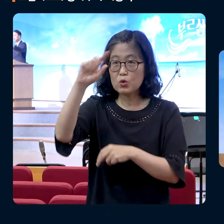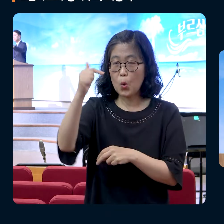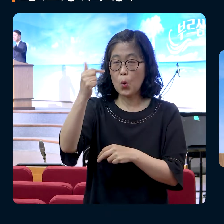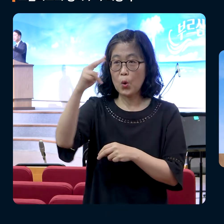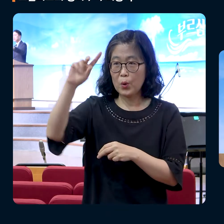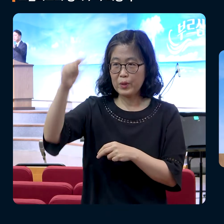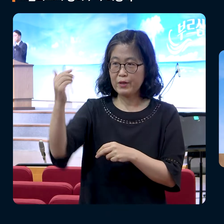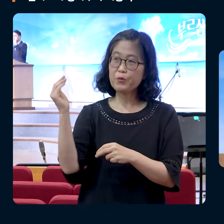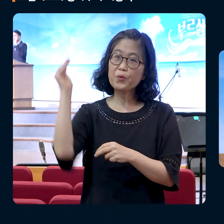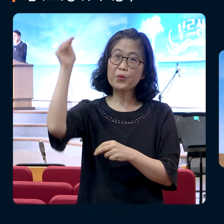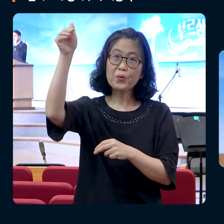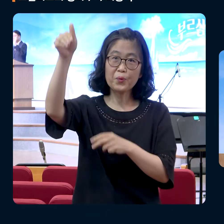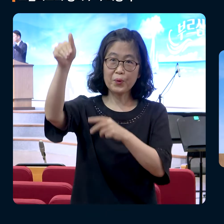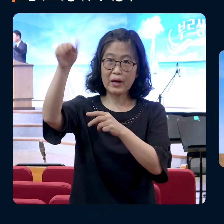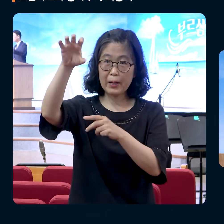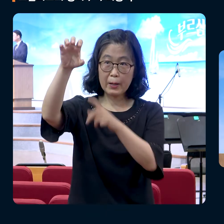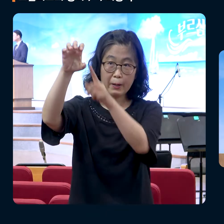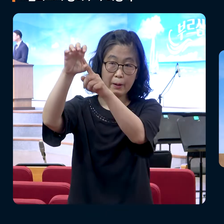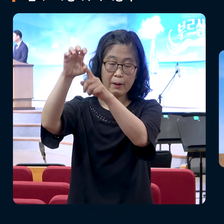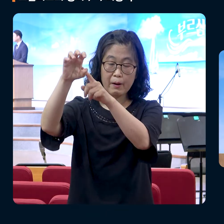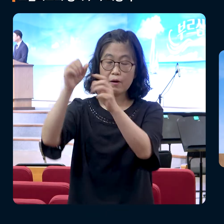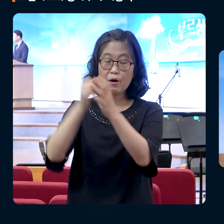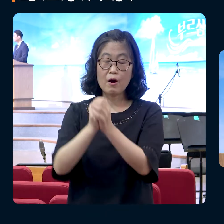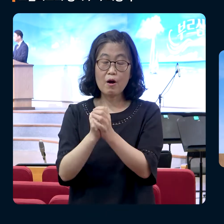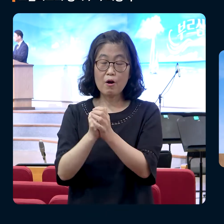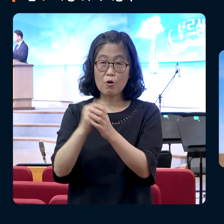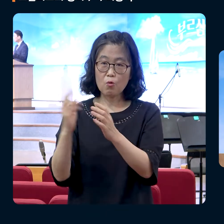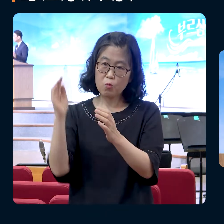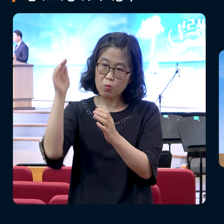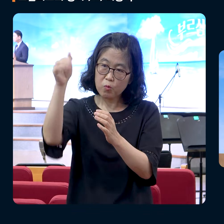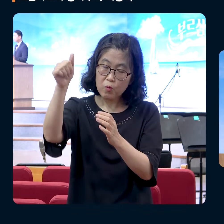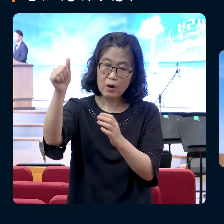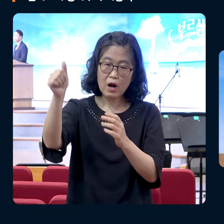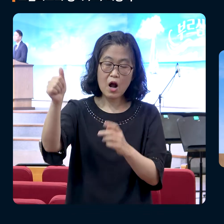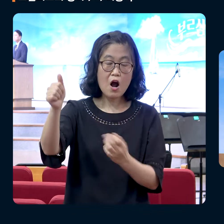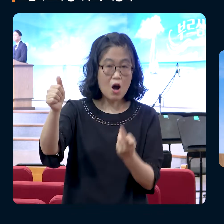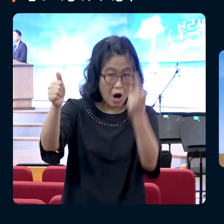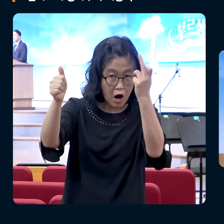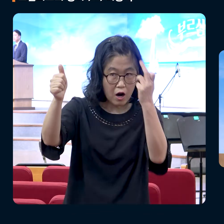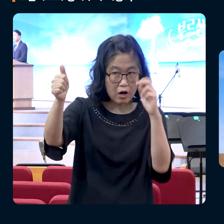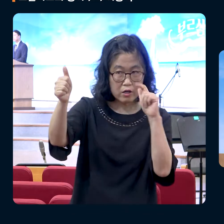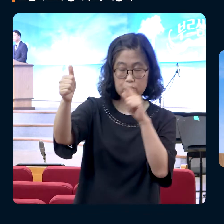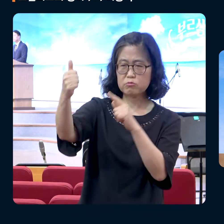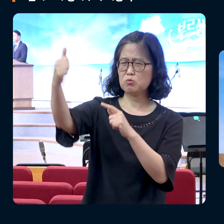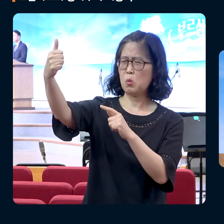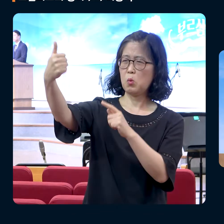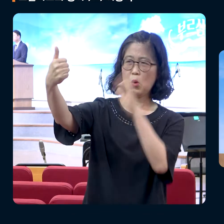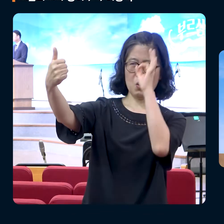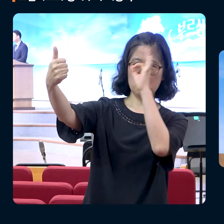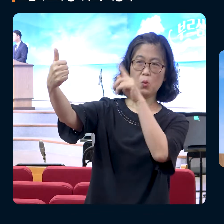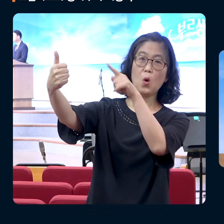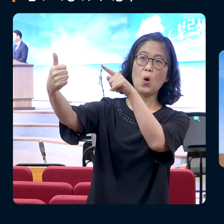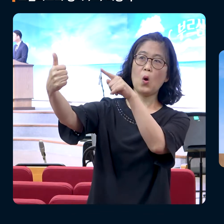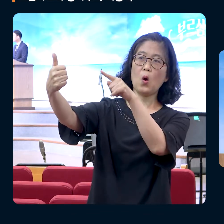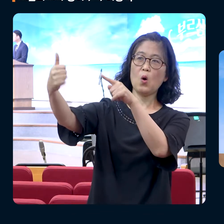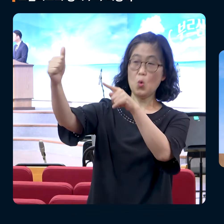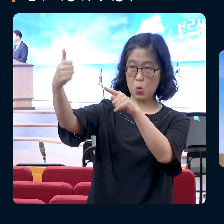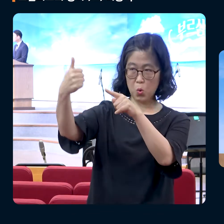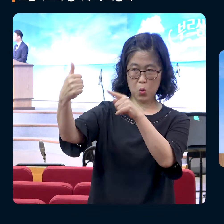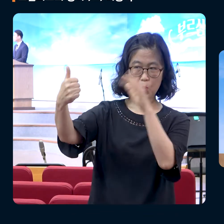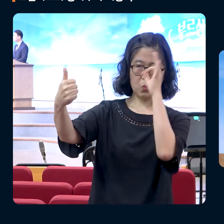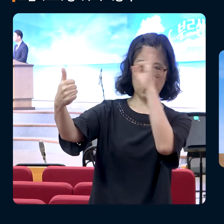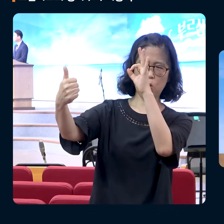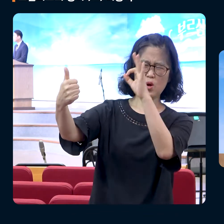저 들판에 형들의 시야에 딱 보이는 순간 형들이 거기서 뭘 모의하게 됐냐면, 야, 저기 요셉이 오는데 저걸